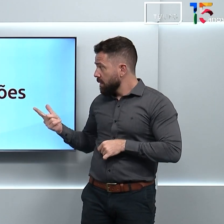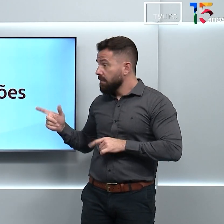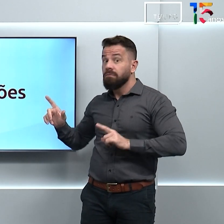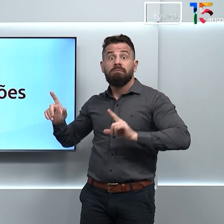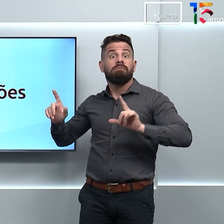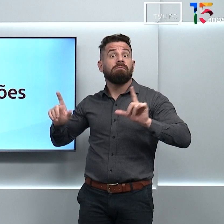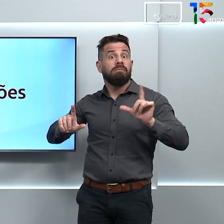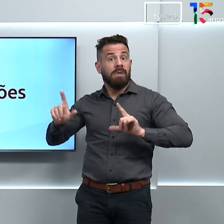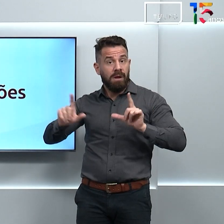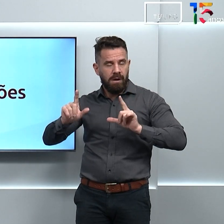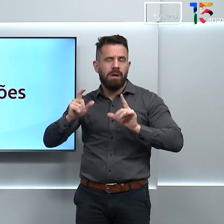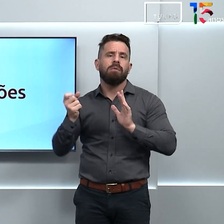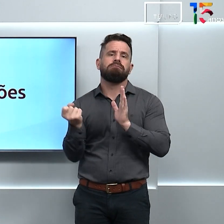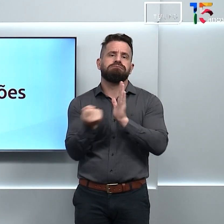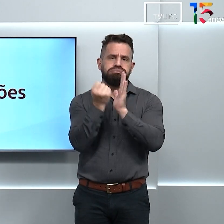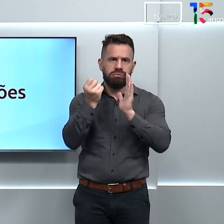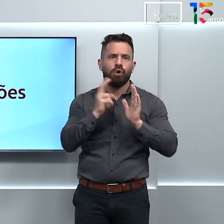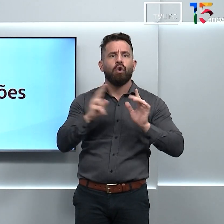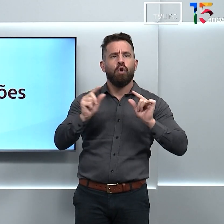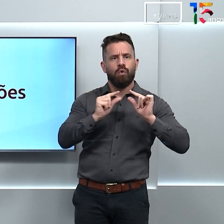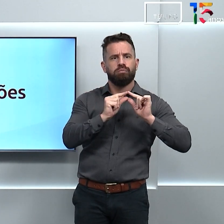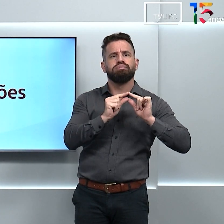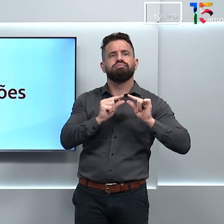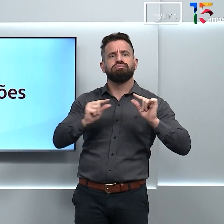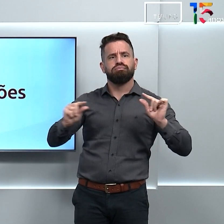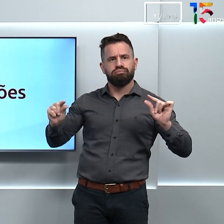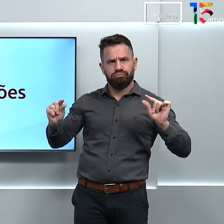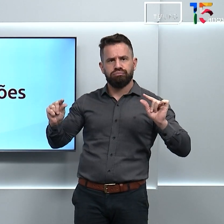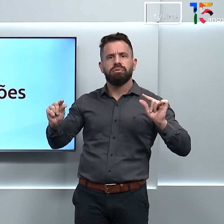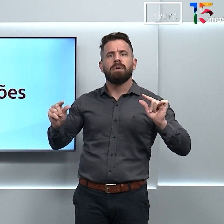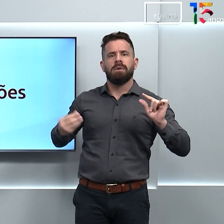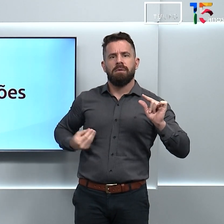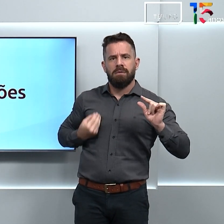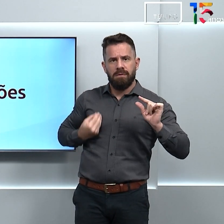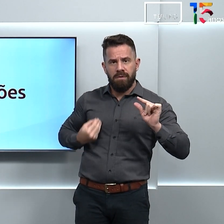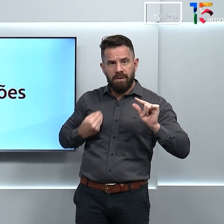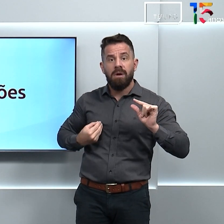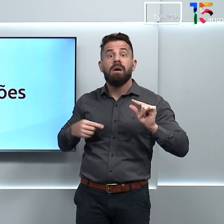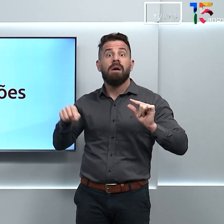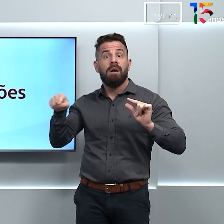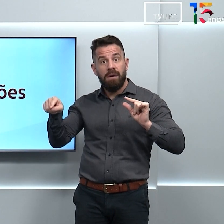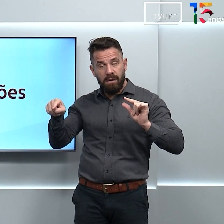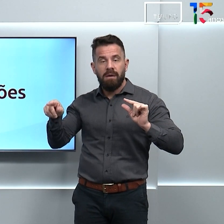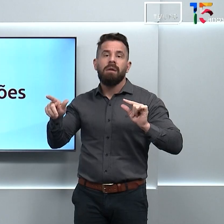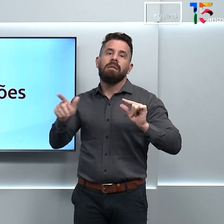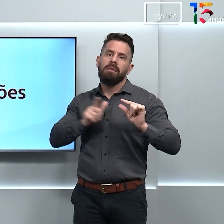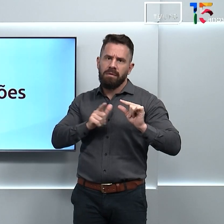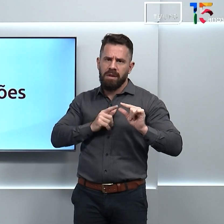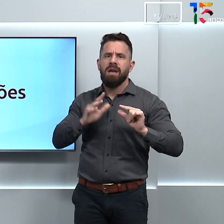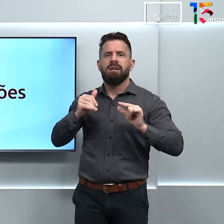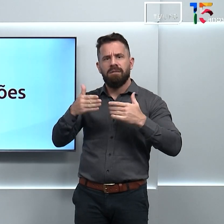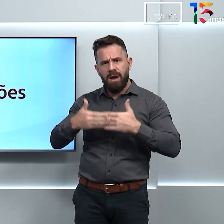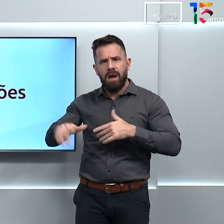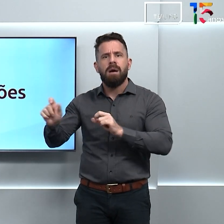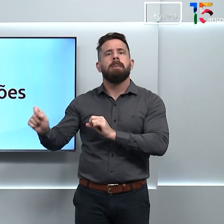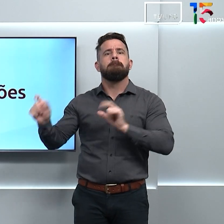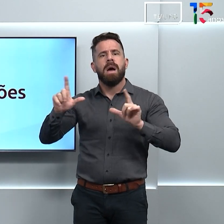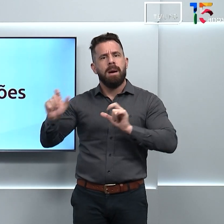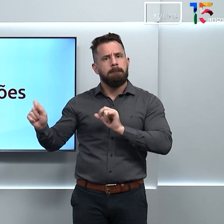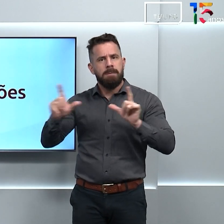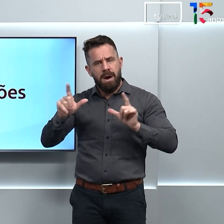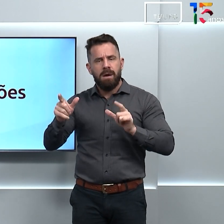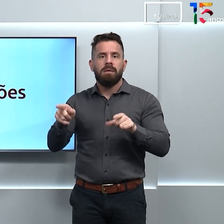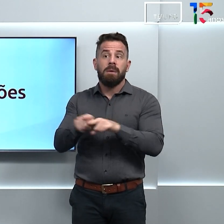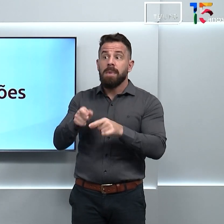onde agora está o nome e a logo do programa e daqui a pouco aparecerão as nossas matérias, o nosso link ao vivo e também o